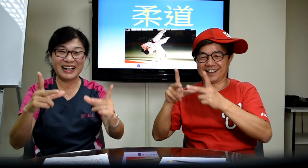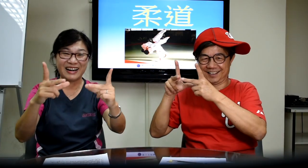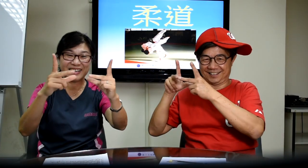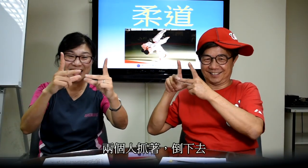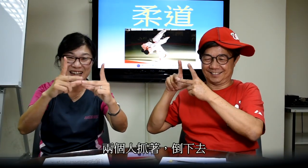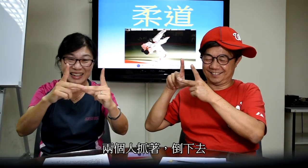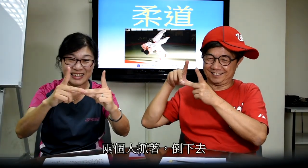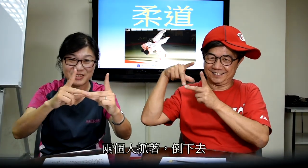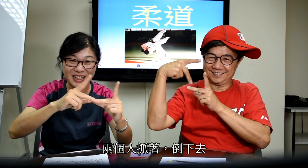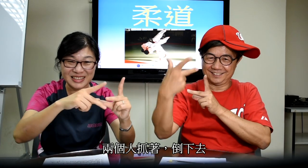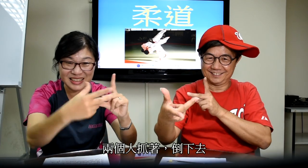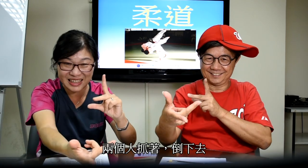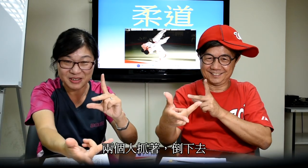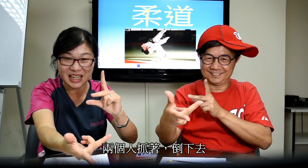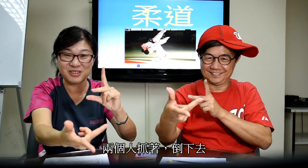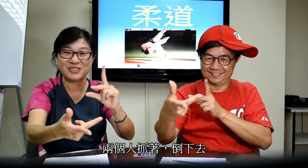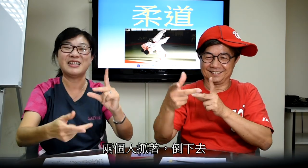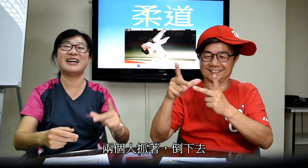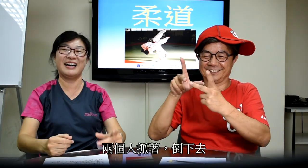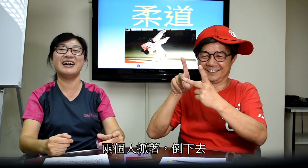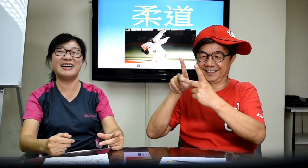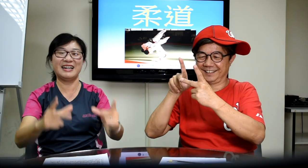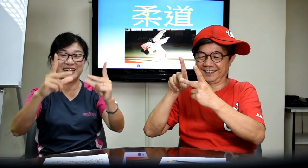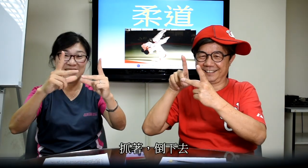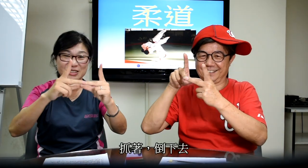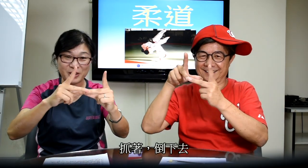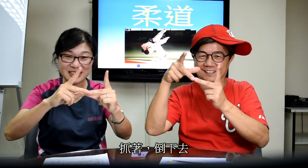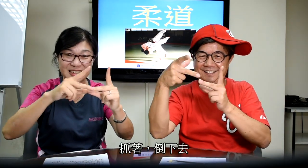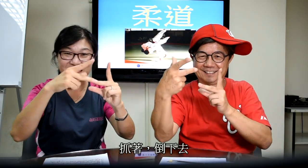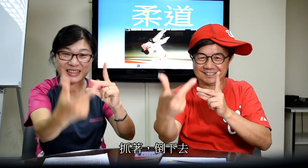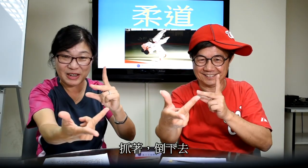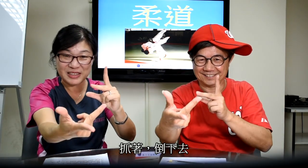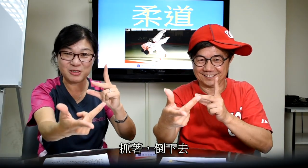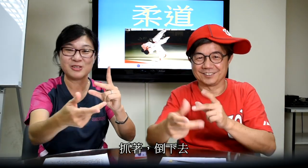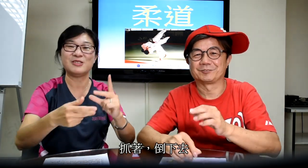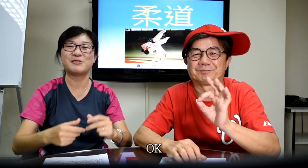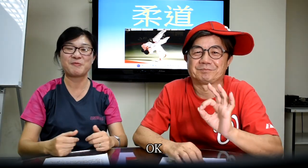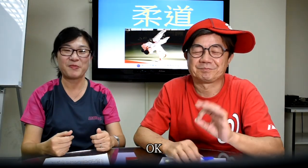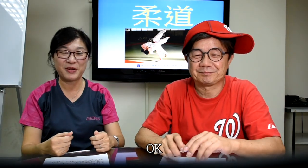好，两个人抓着倒下去啊，抓着倒下去 ，OK。